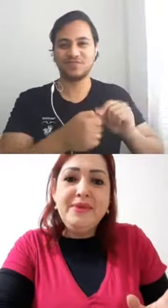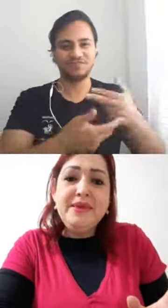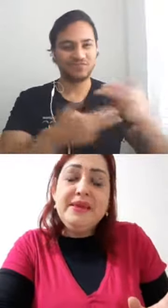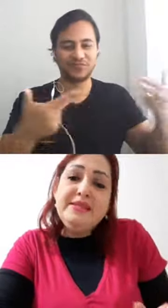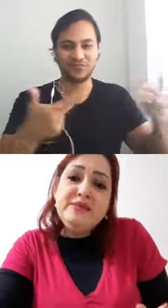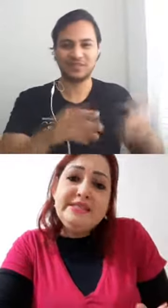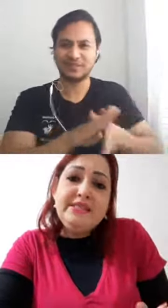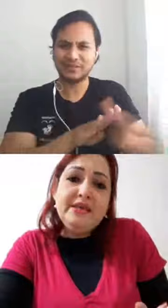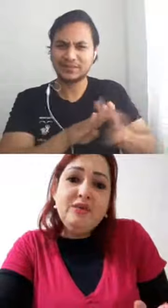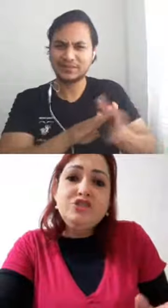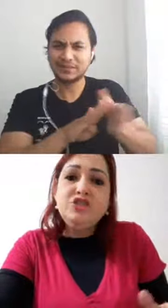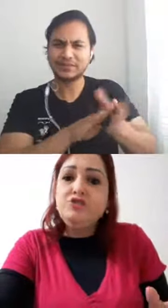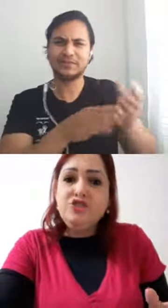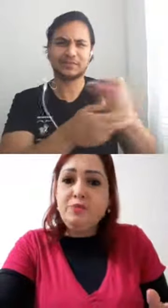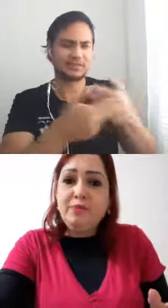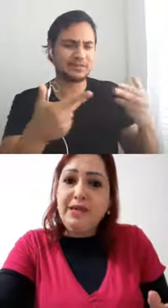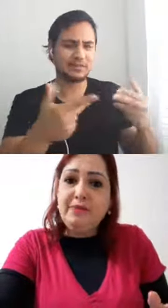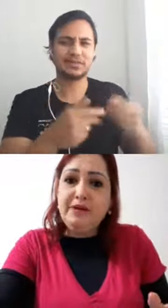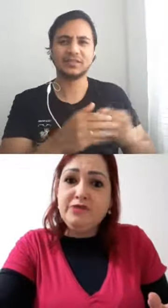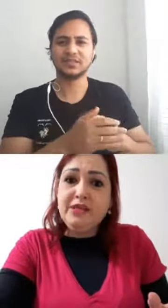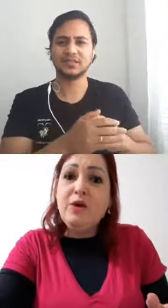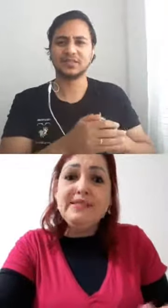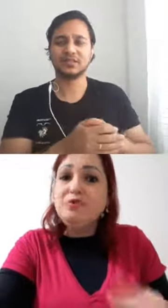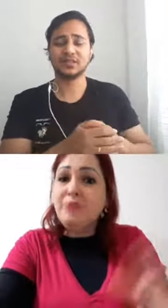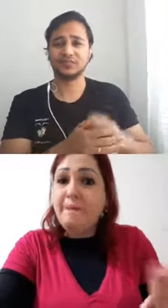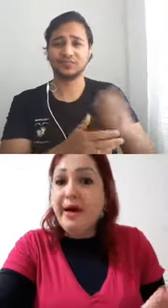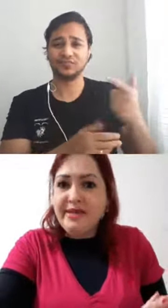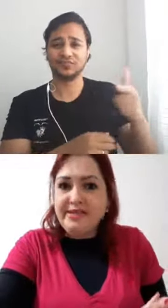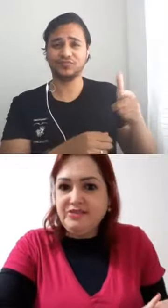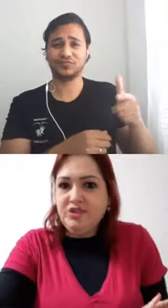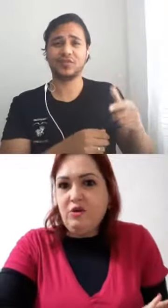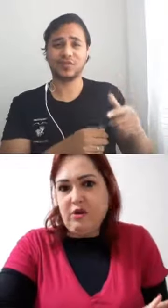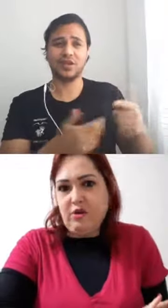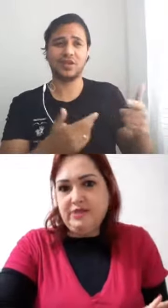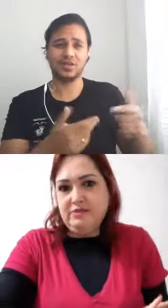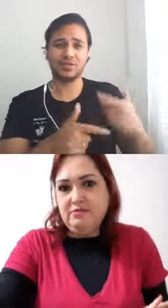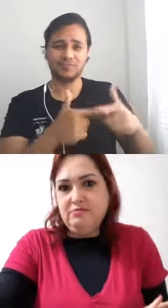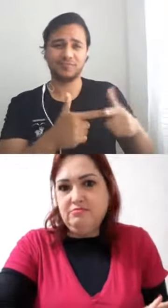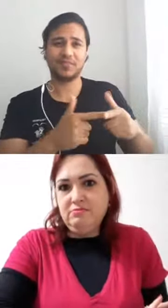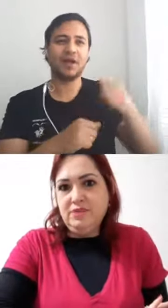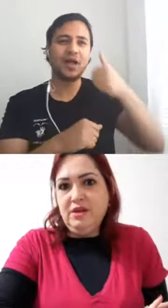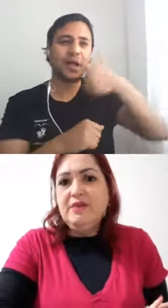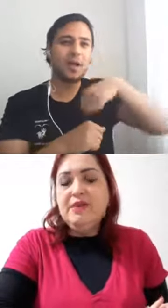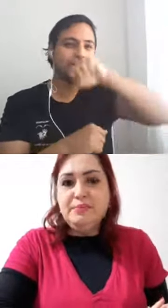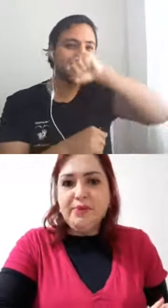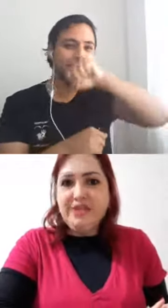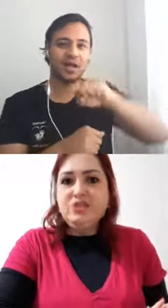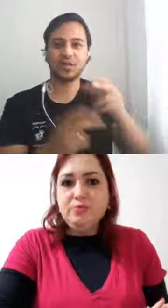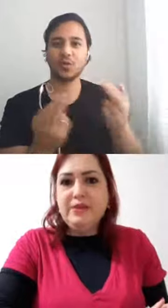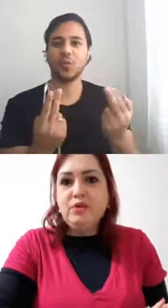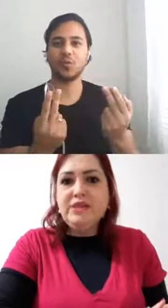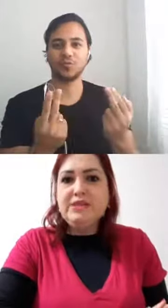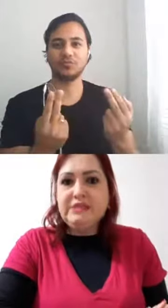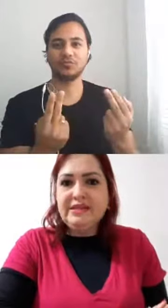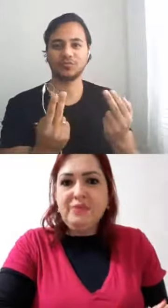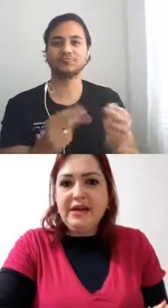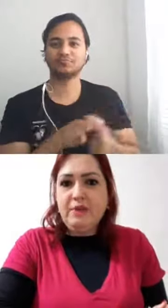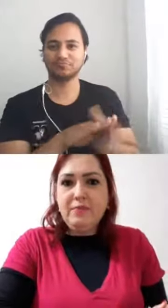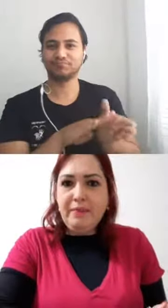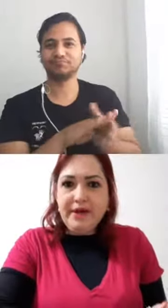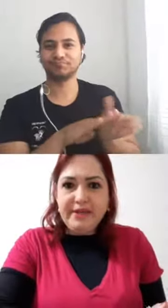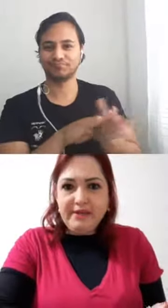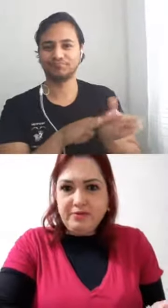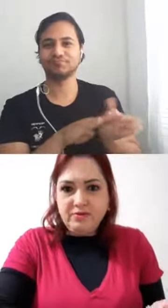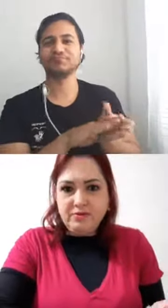sabe? Então, assim, eu acho que não tinha problema eu ser quase que uma mãe que tinha horas. Porque esse tipo de coisa quem tem que explicar é